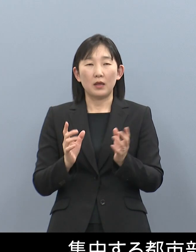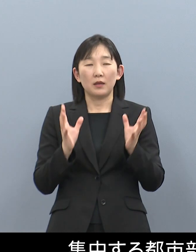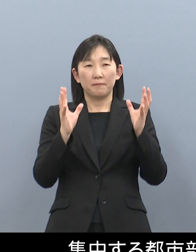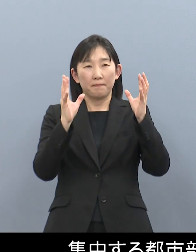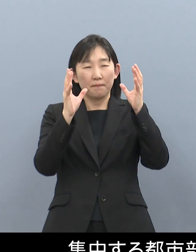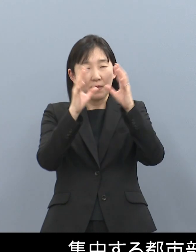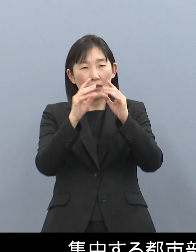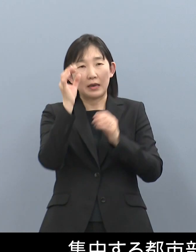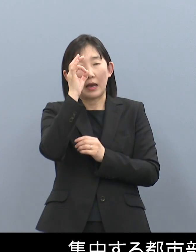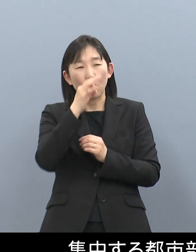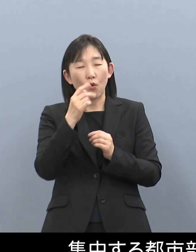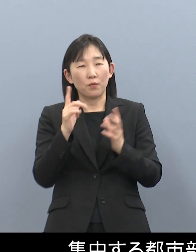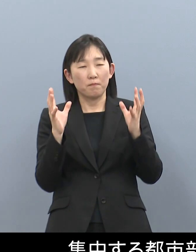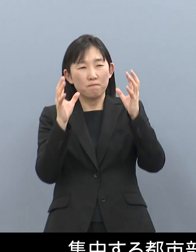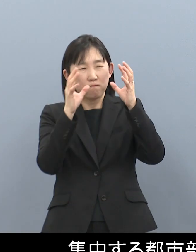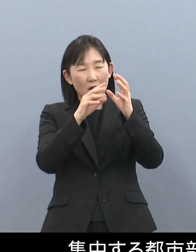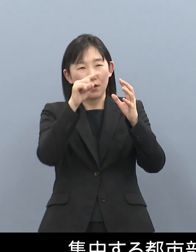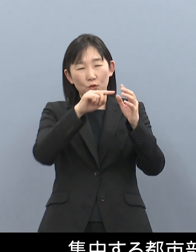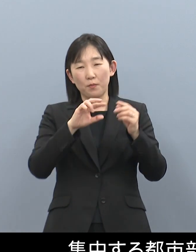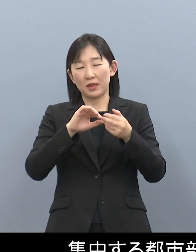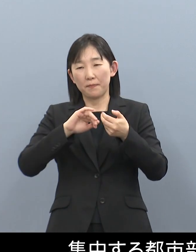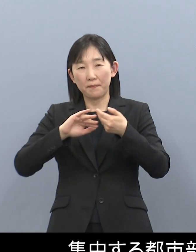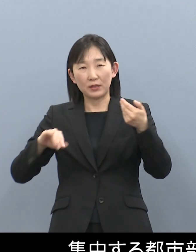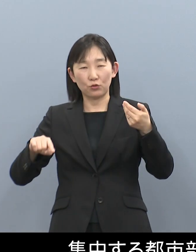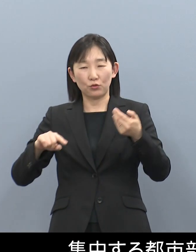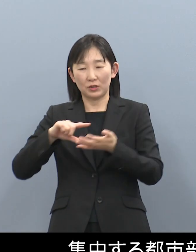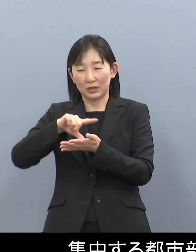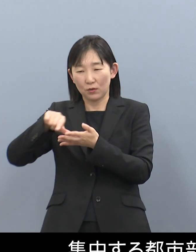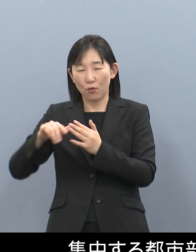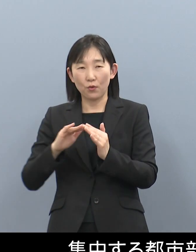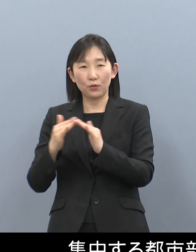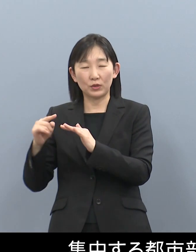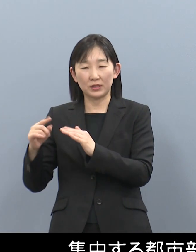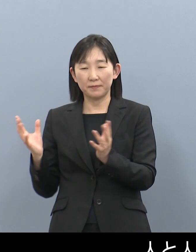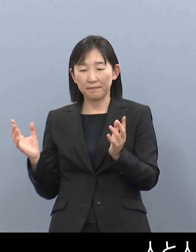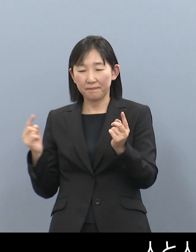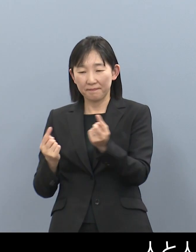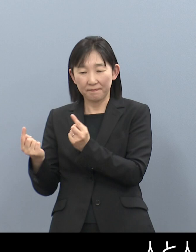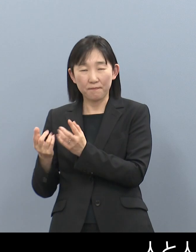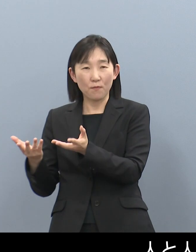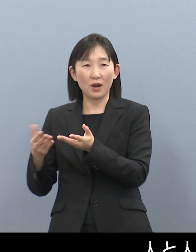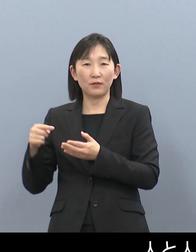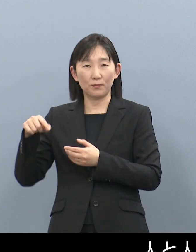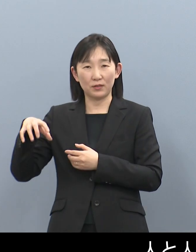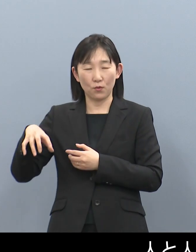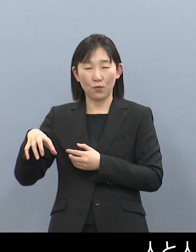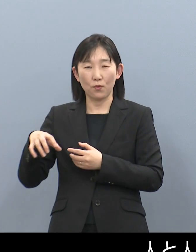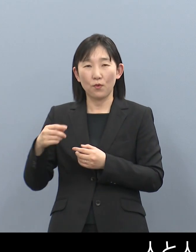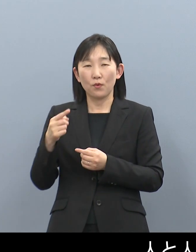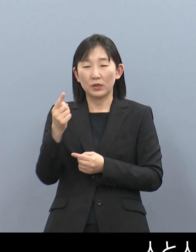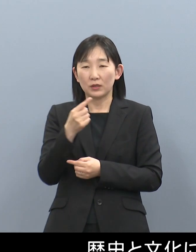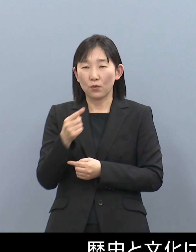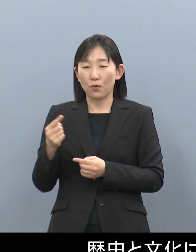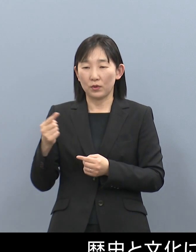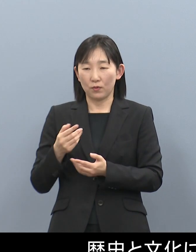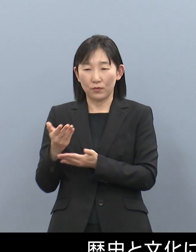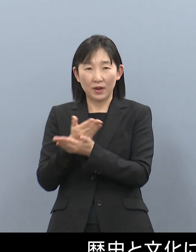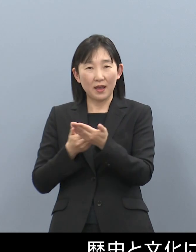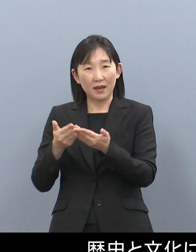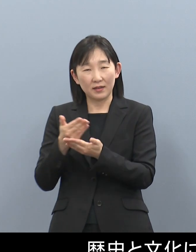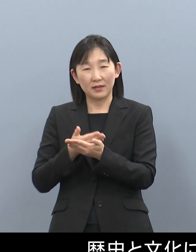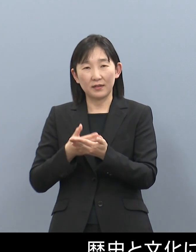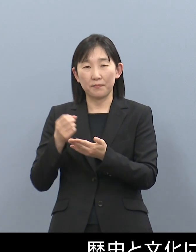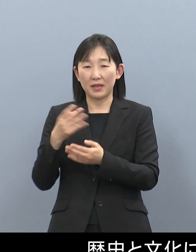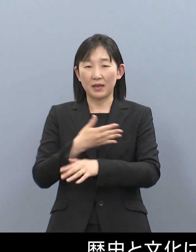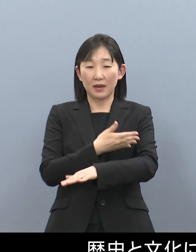光地とは一味違った地方都市だからこそ重視したい人と人との触れ合いに加え歴史